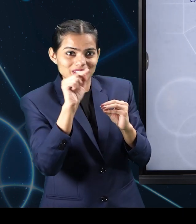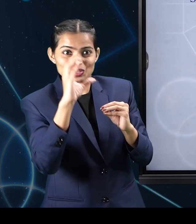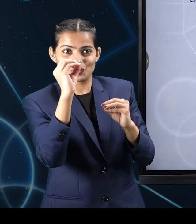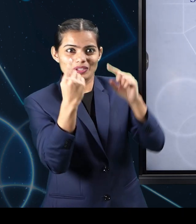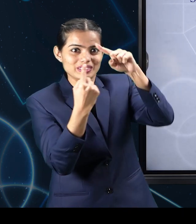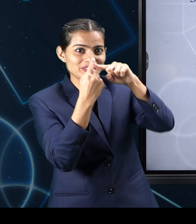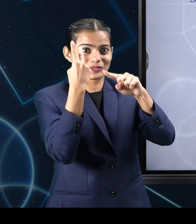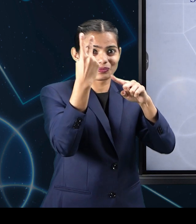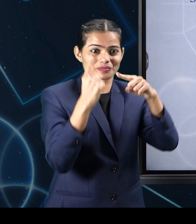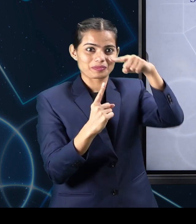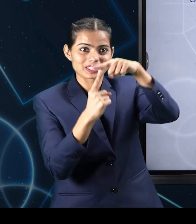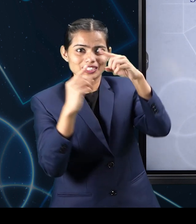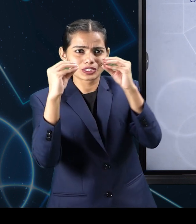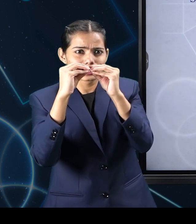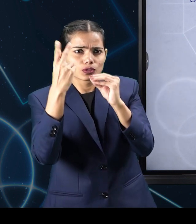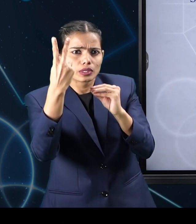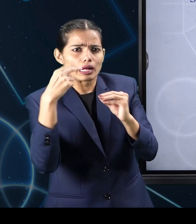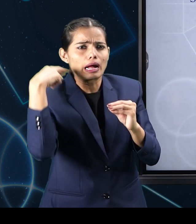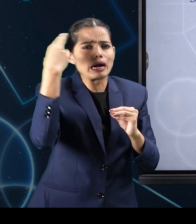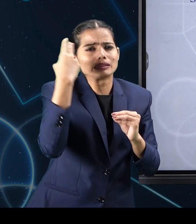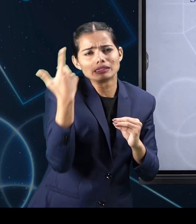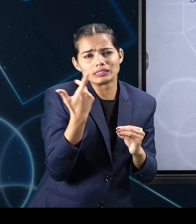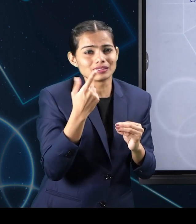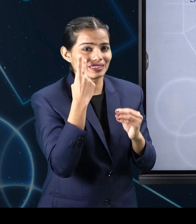OB² OT² ప్లస్ TB².